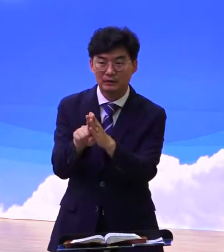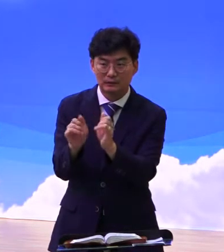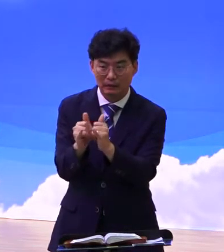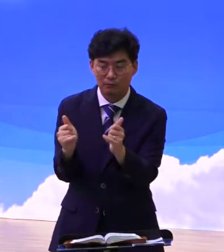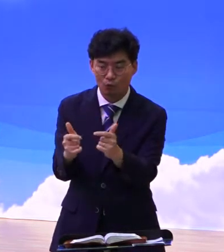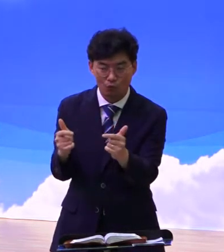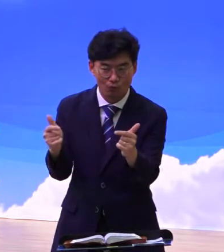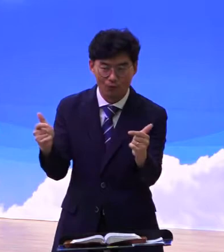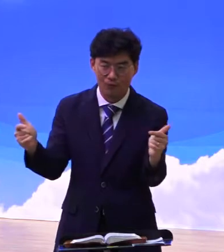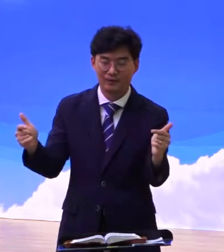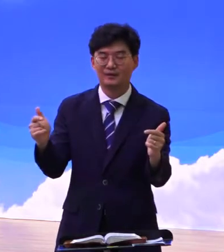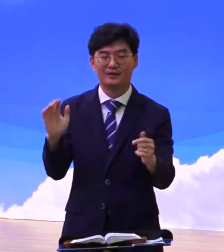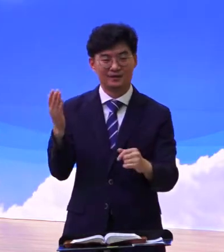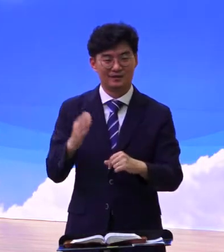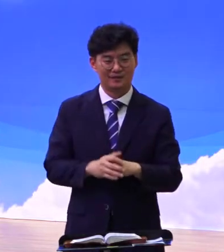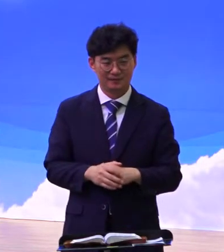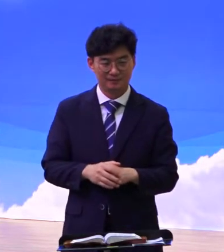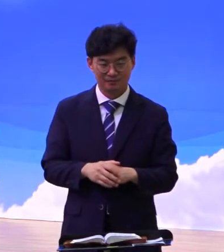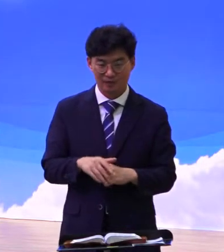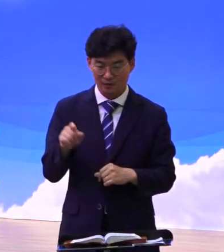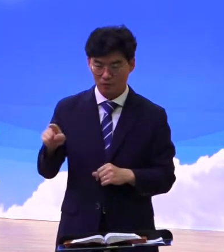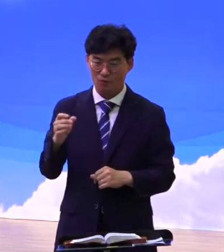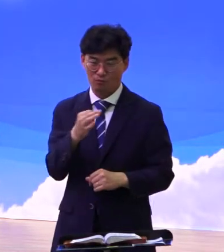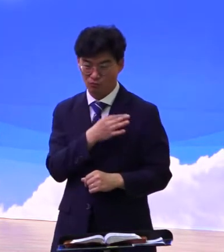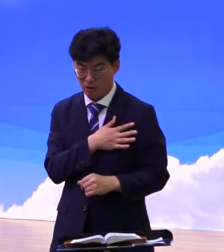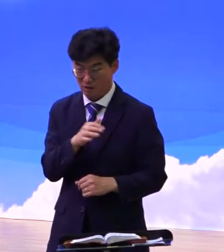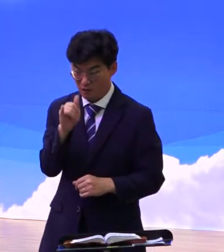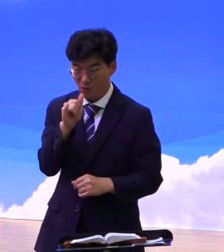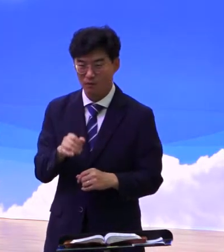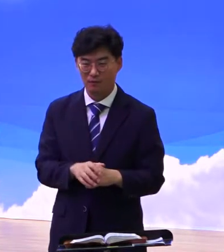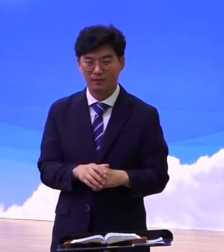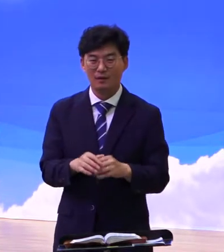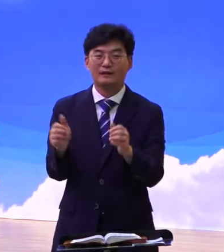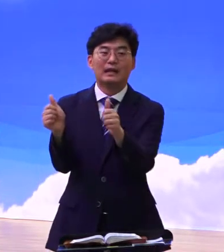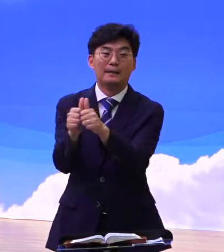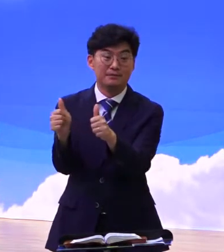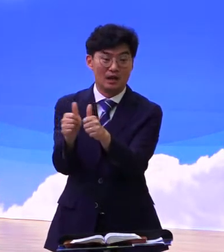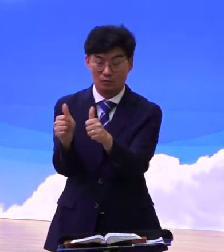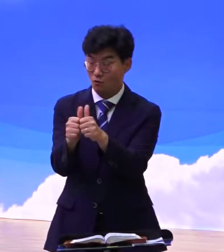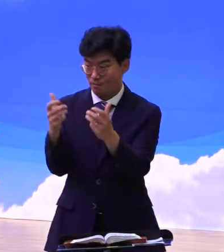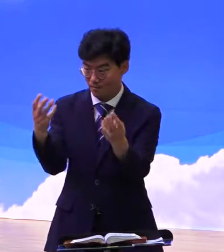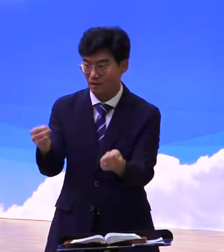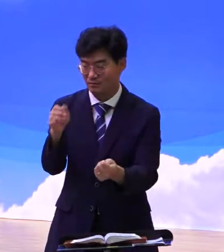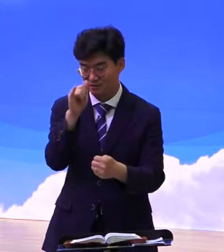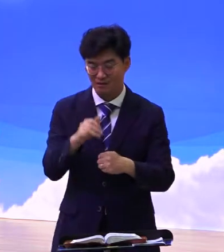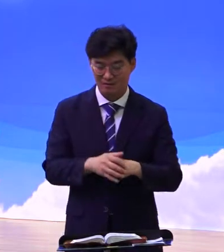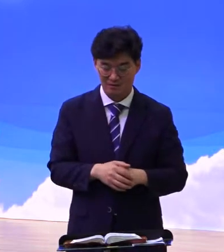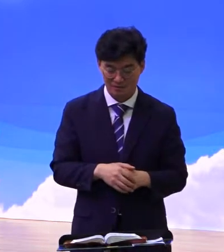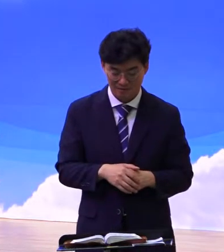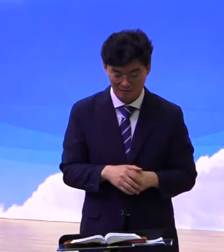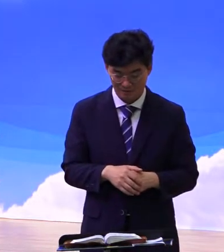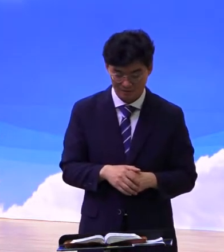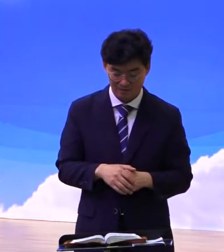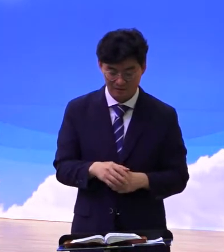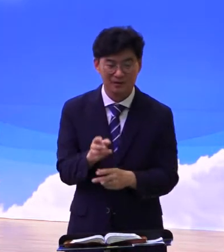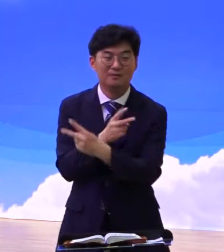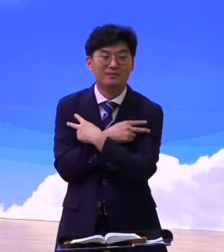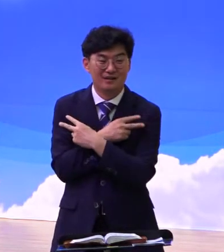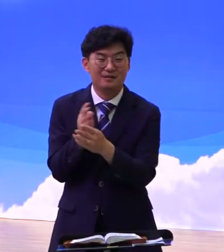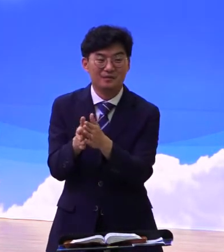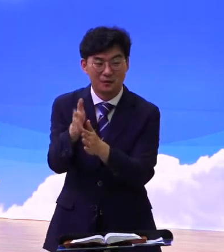많아졌습니다. 그 중에는 헬라의 기구인들도 있었고 예수를 믿게 된 남자들도 많았다라고 오늘 본문에